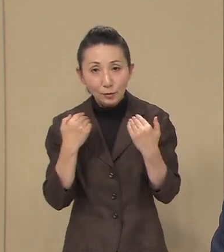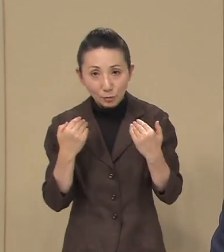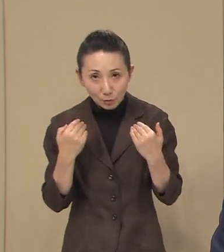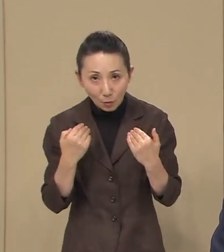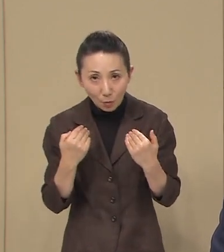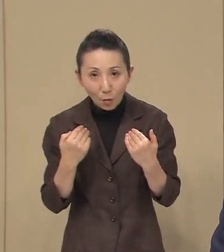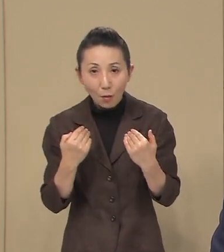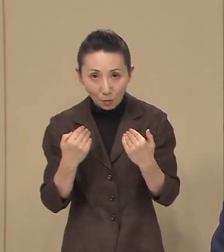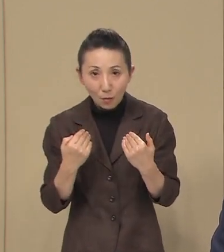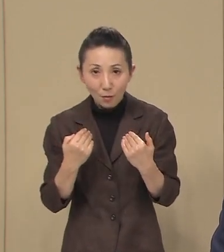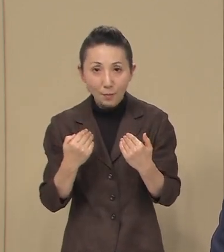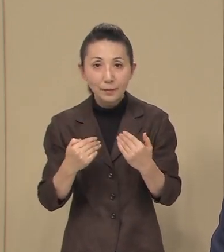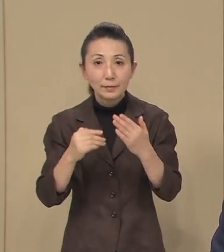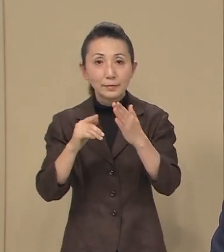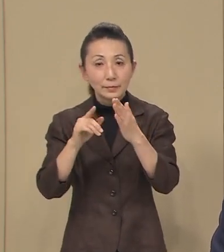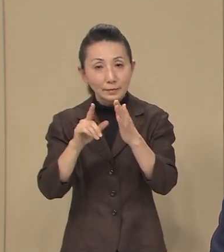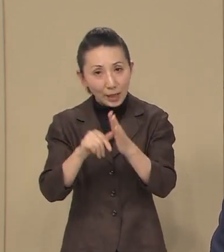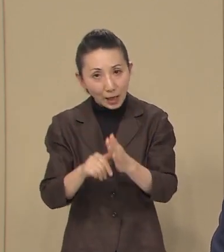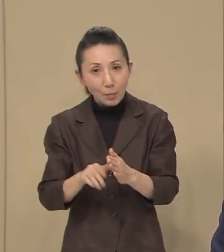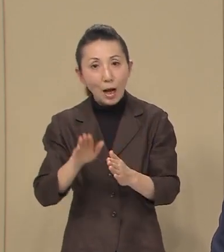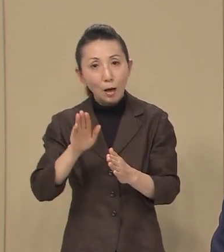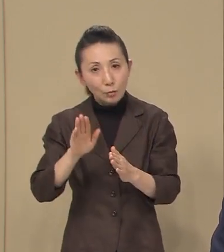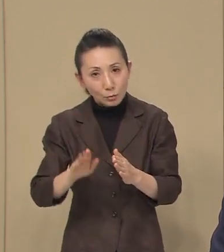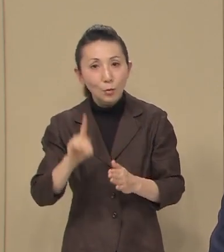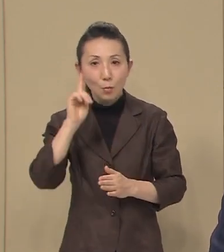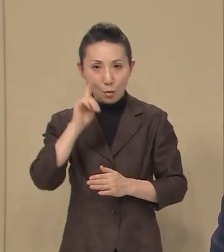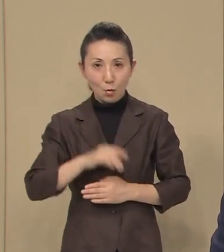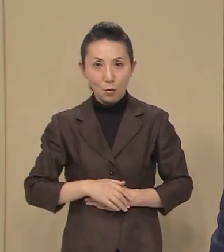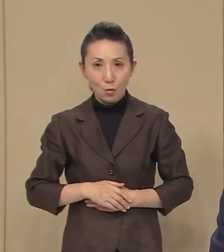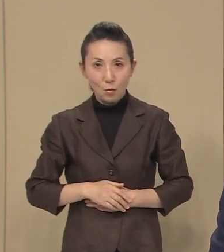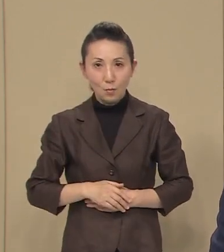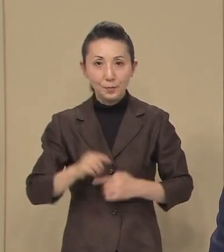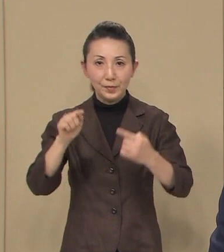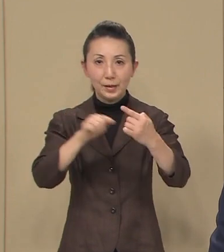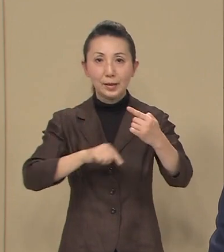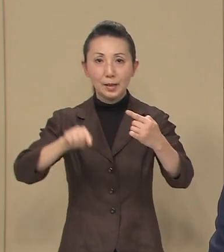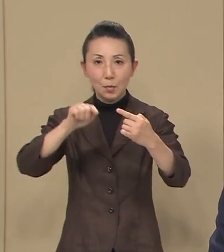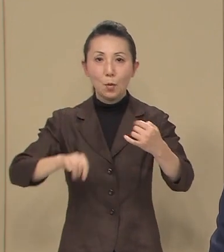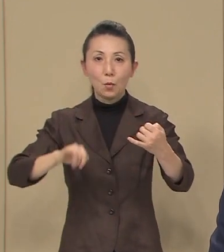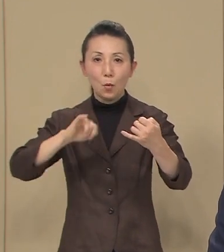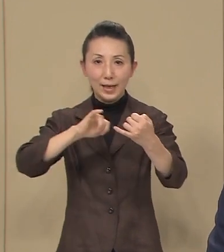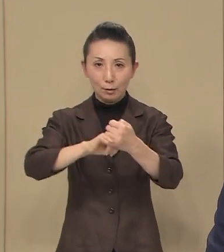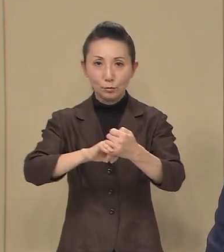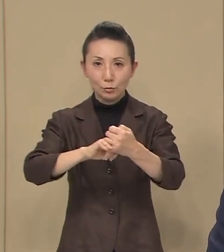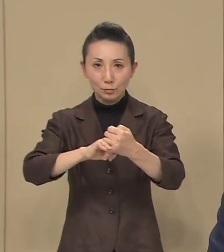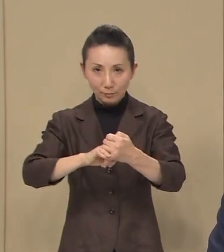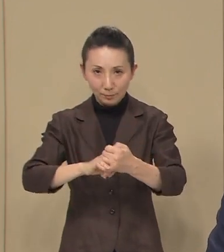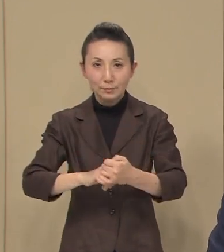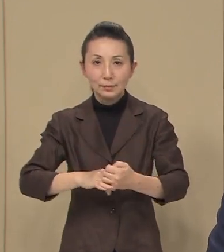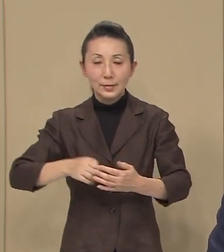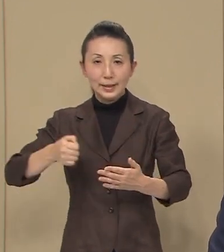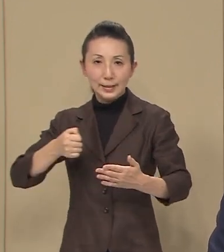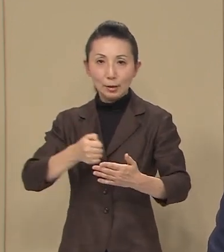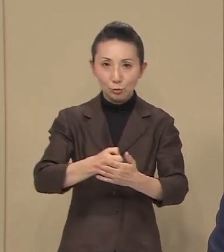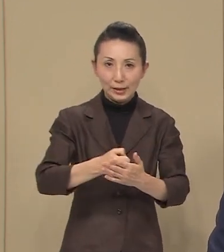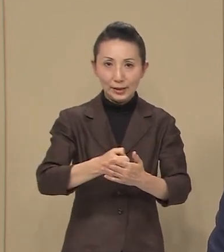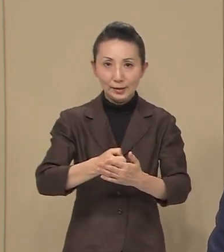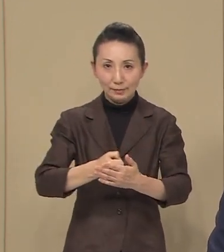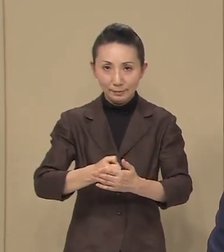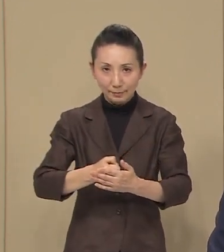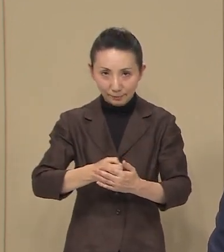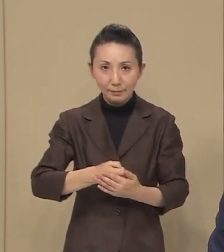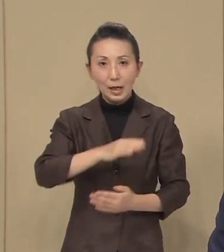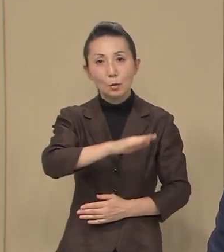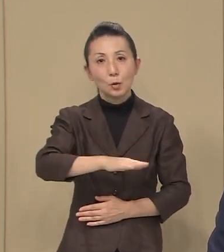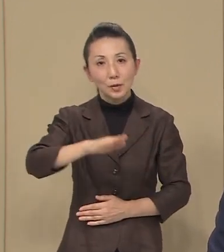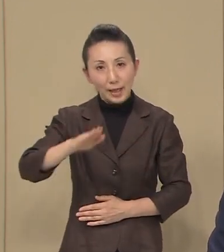というそういう部分もあるかもしれませんが3つの決意まず時代の子供